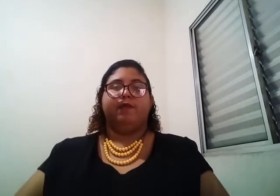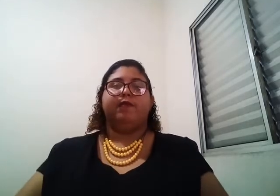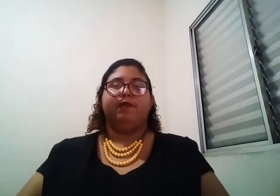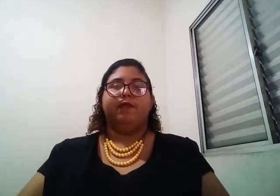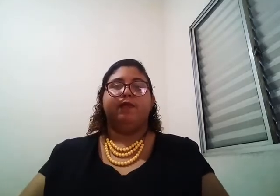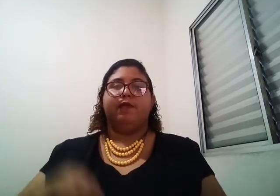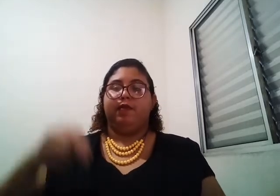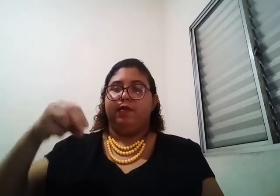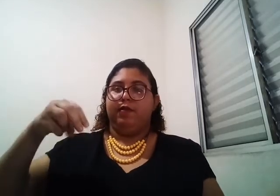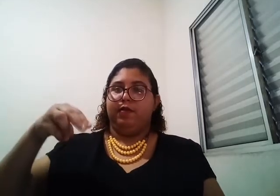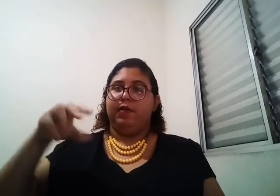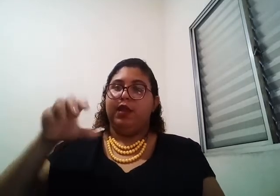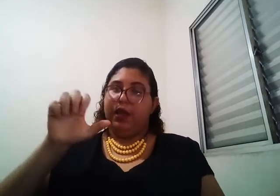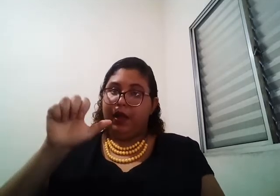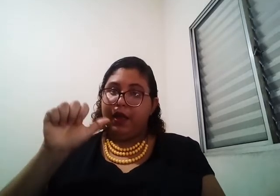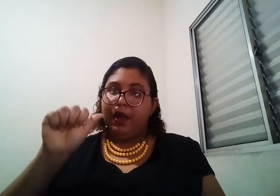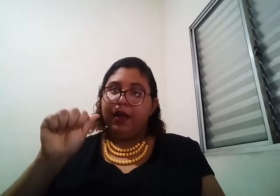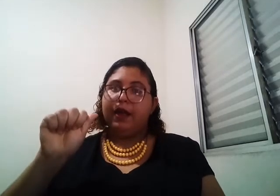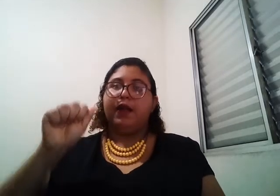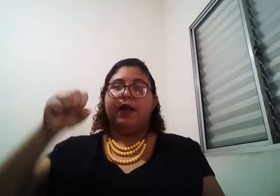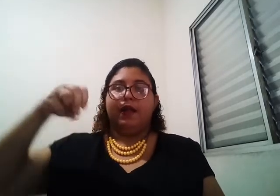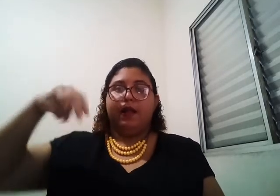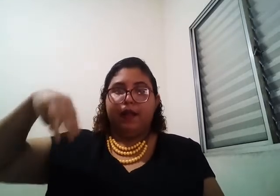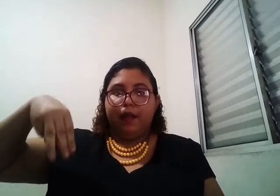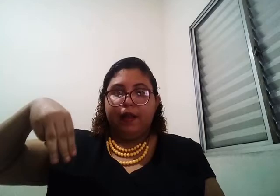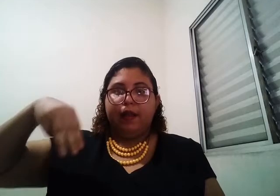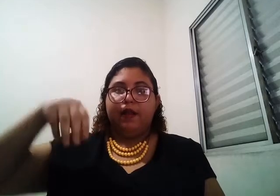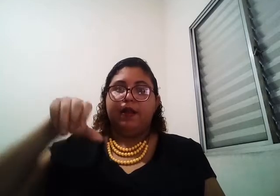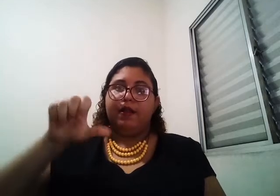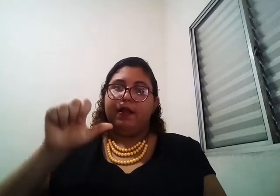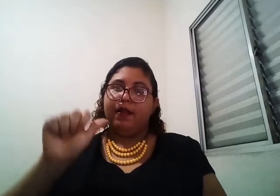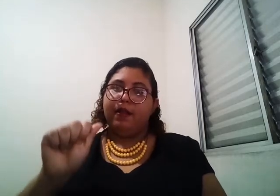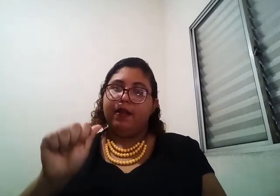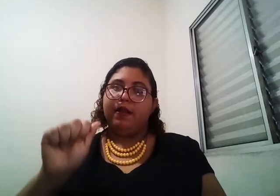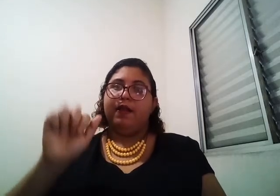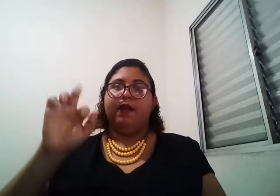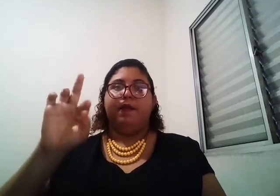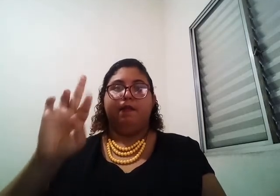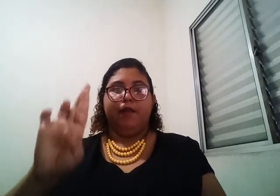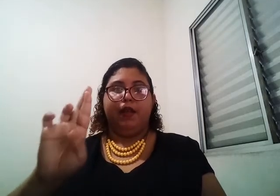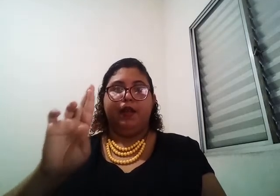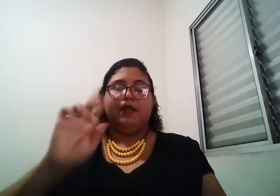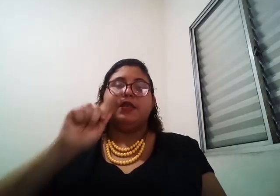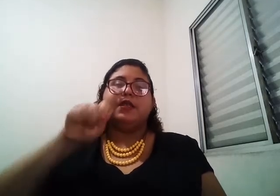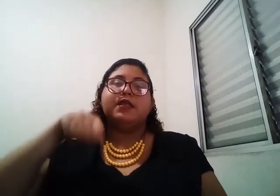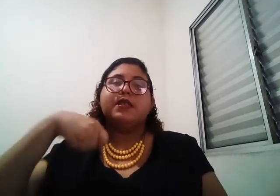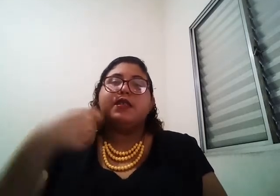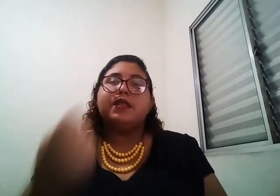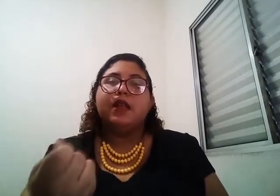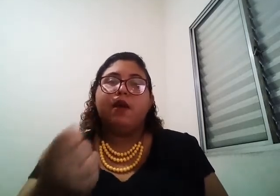Veja o sinal amar. Outro exemplo.